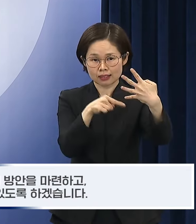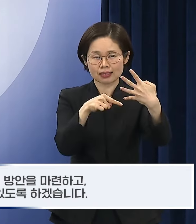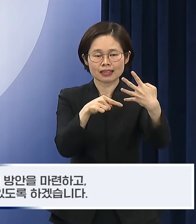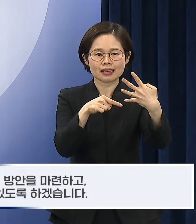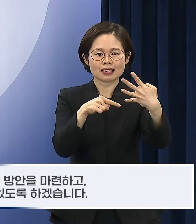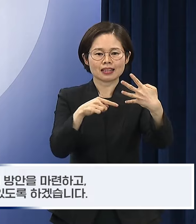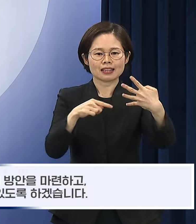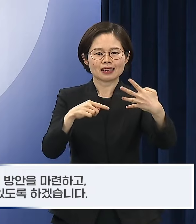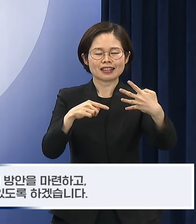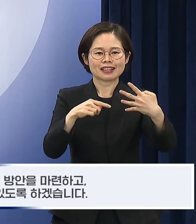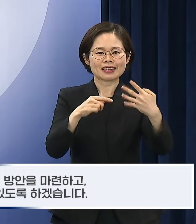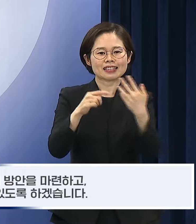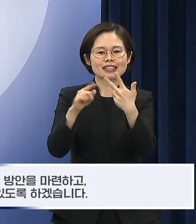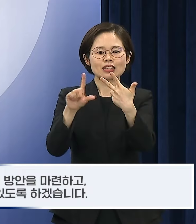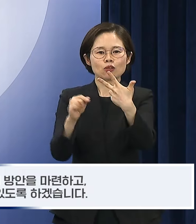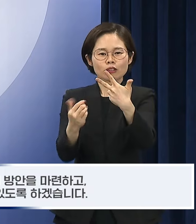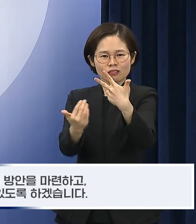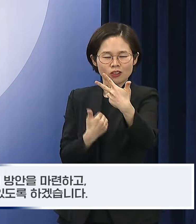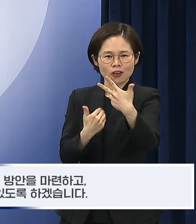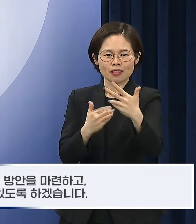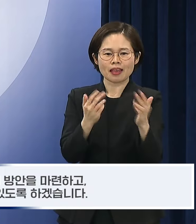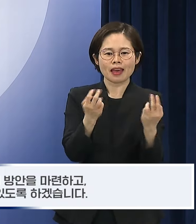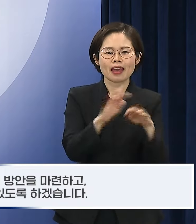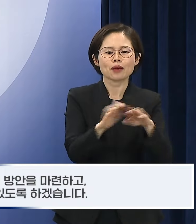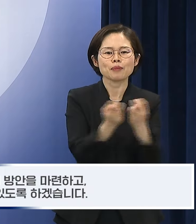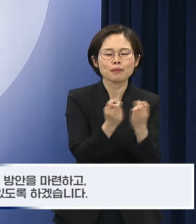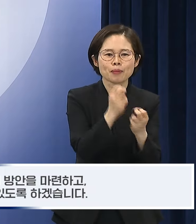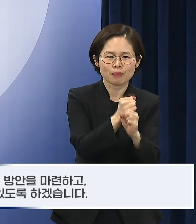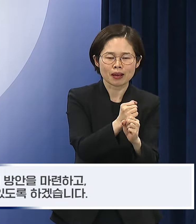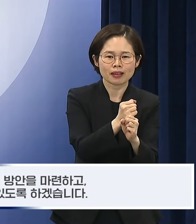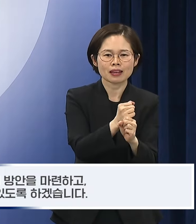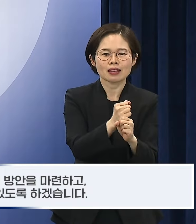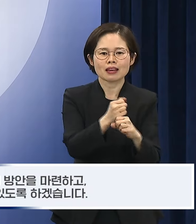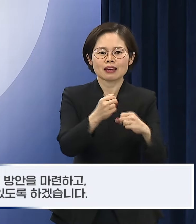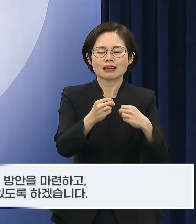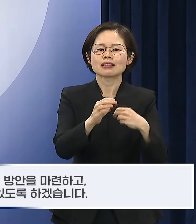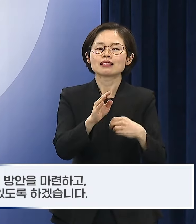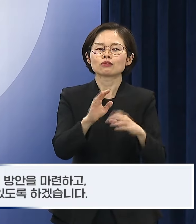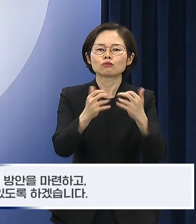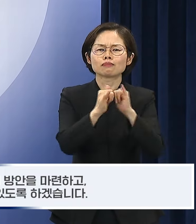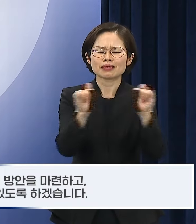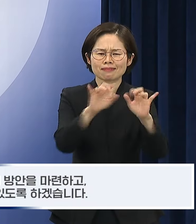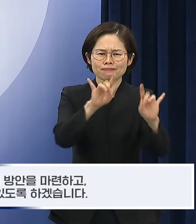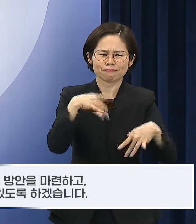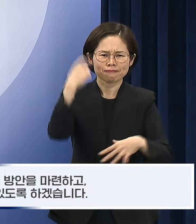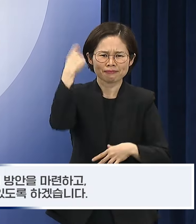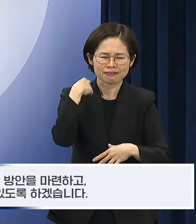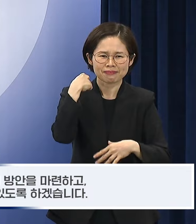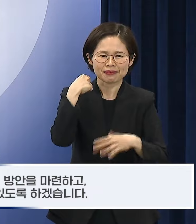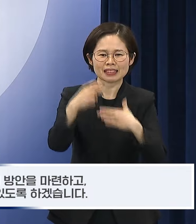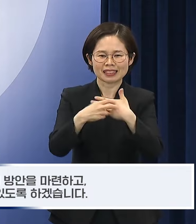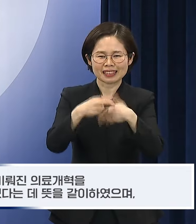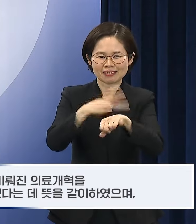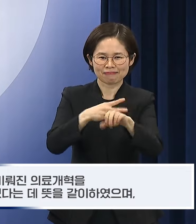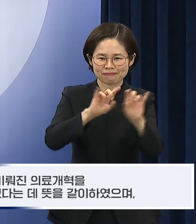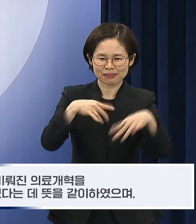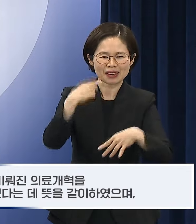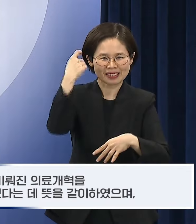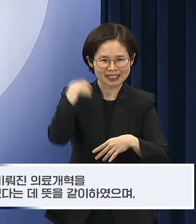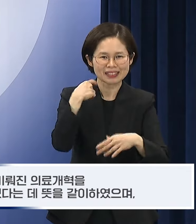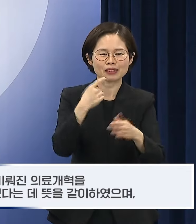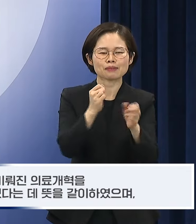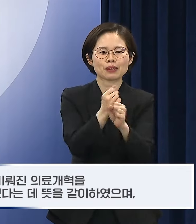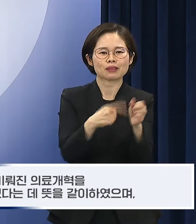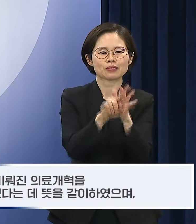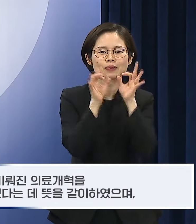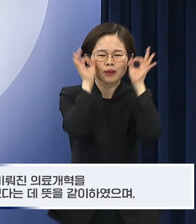내에 방안을 마련하고 현장에서 체감할 수 있는 변화를 이뤄낼 수 있도록 하겠습니다. 어제 특위에